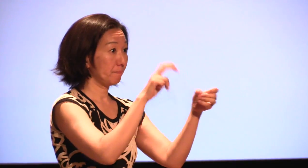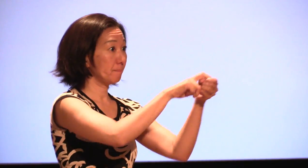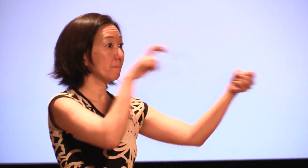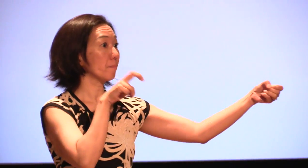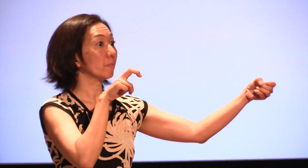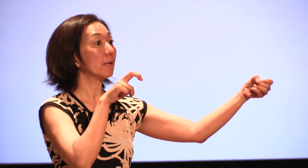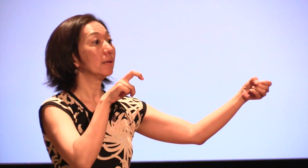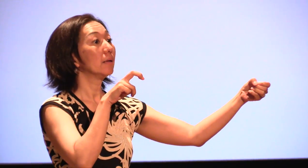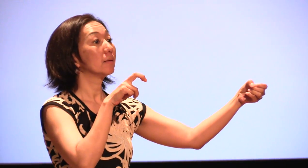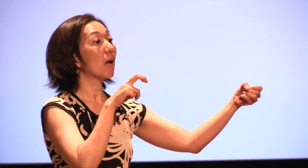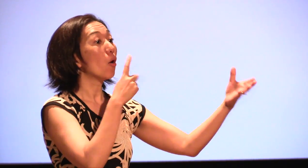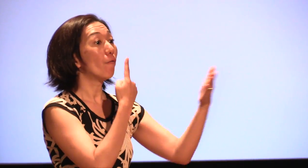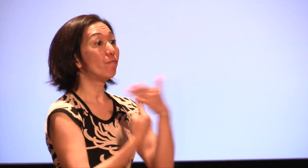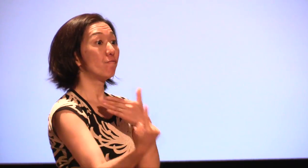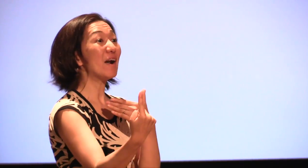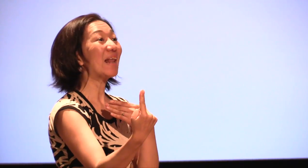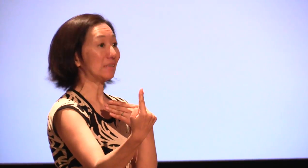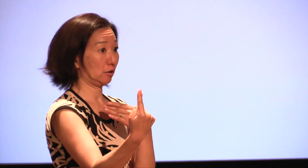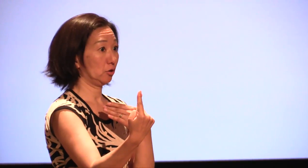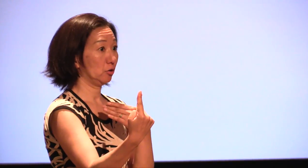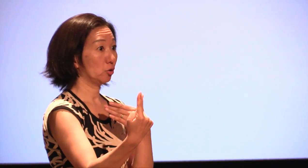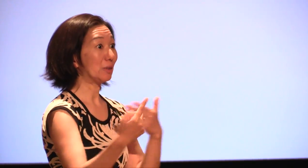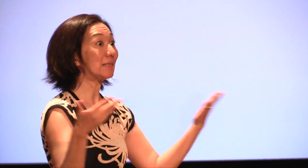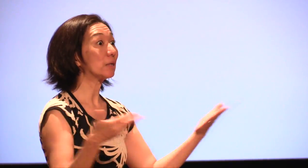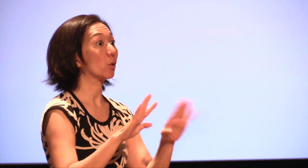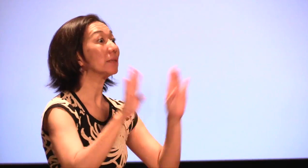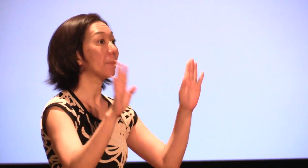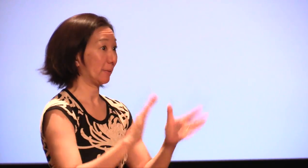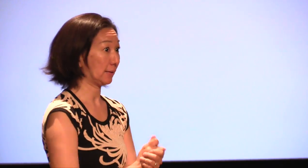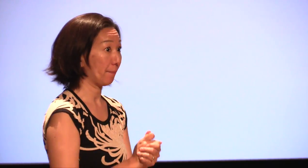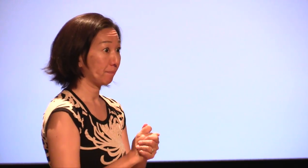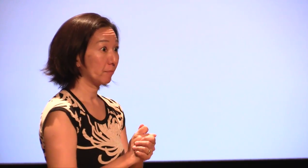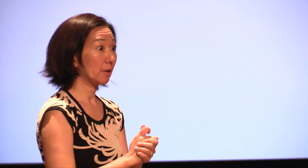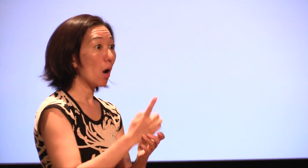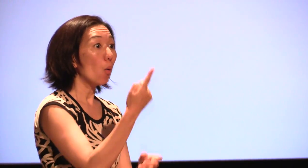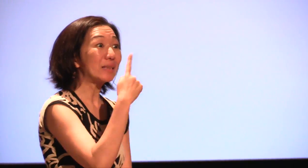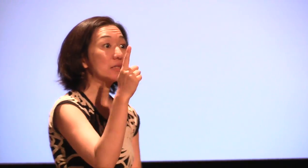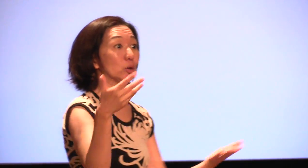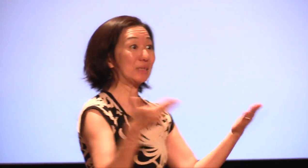障害にあるなしに関係なくフリーランスとして仕事を始めました。